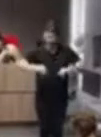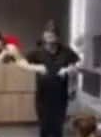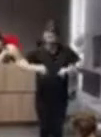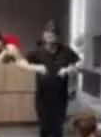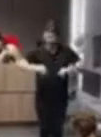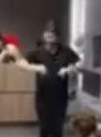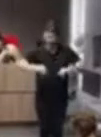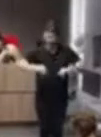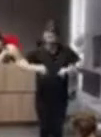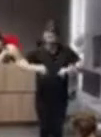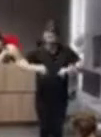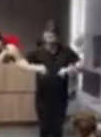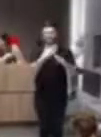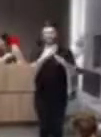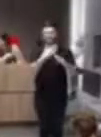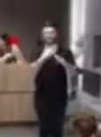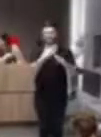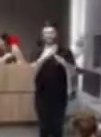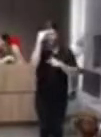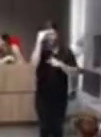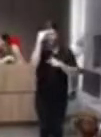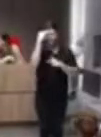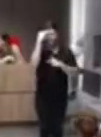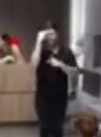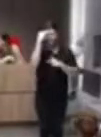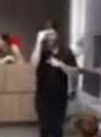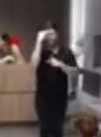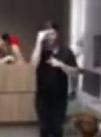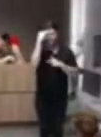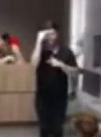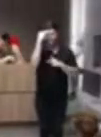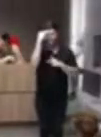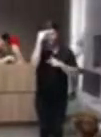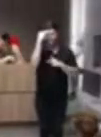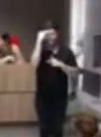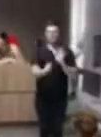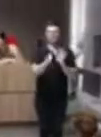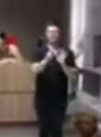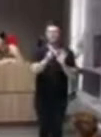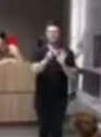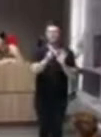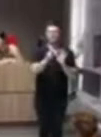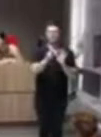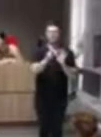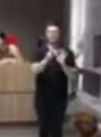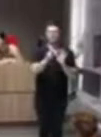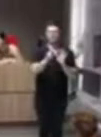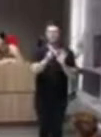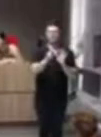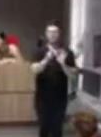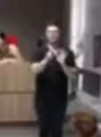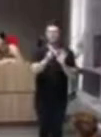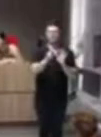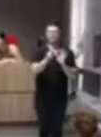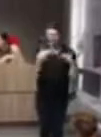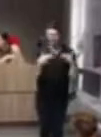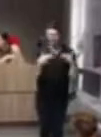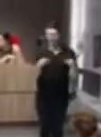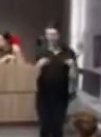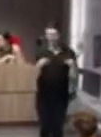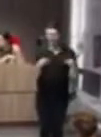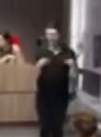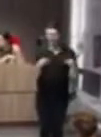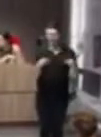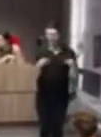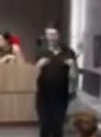mentais, incluindo aquelas com necessidades decorrentes do uso de álcool e outras drogas. Diante deste quadro, não há como